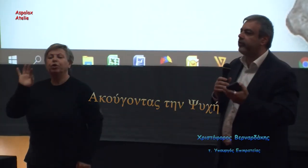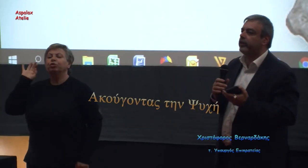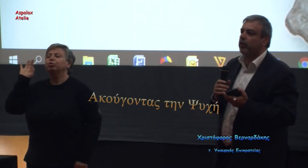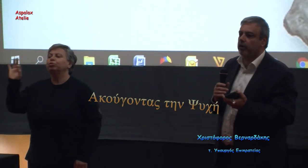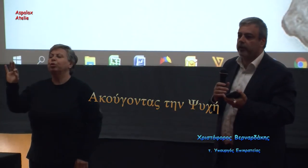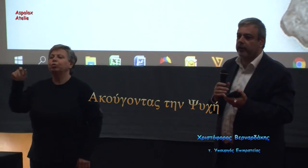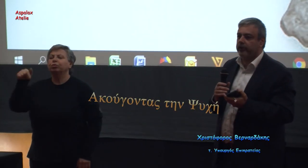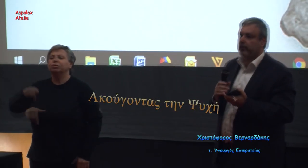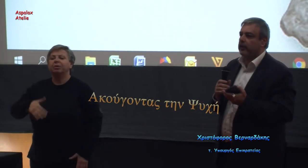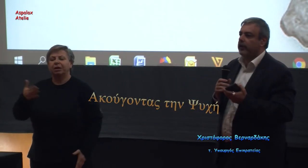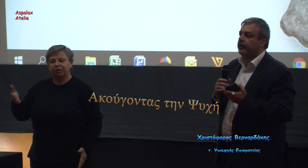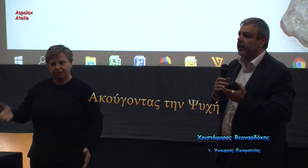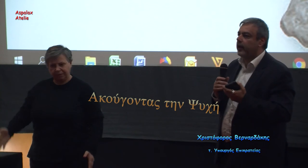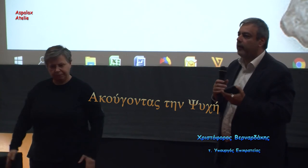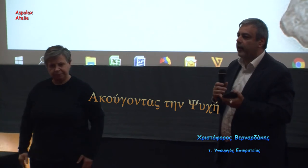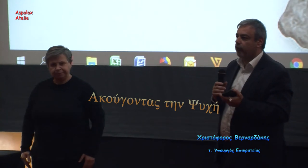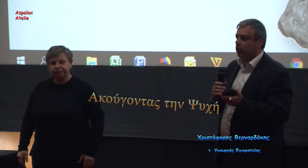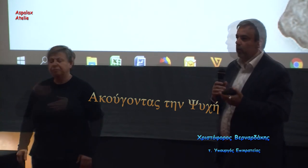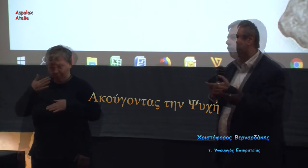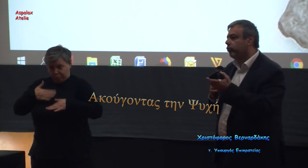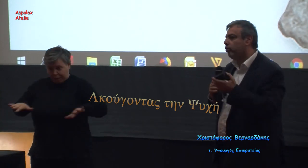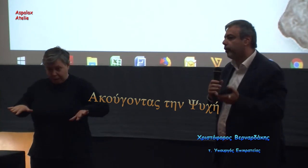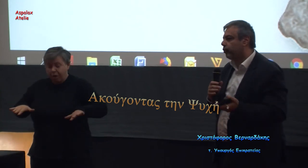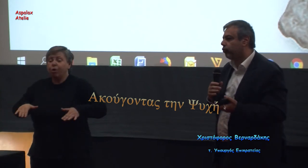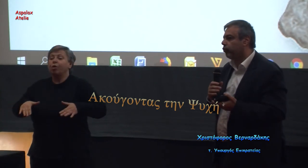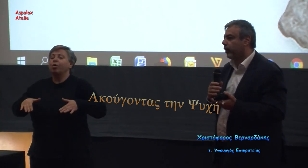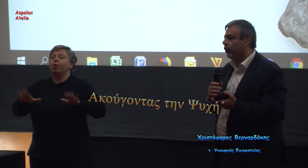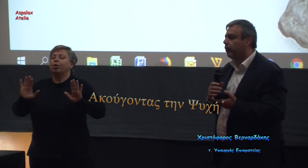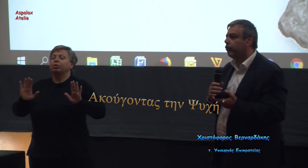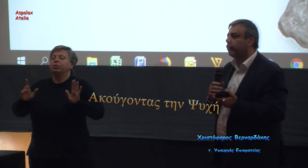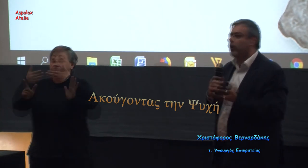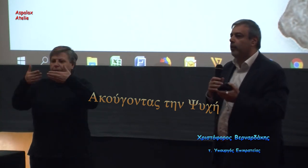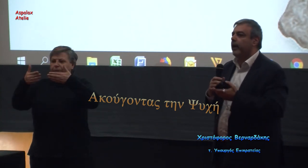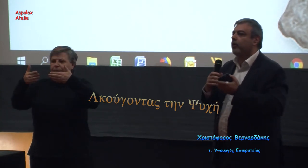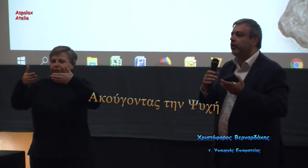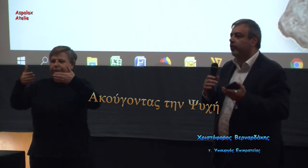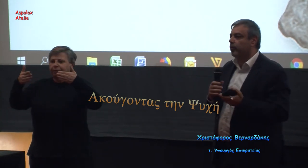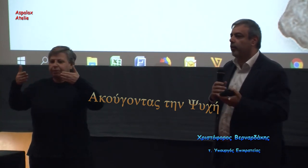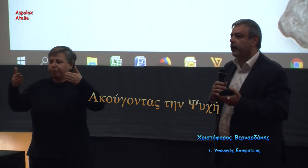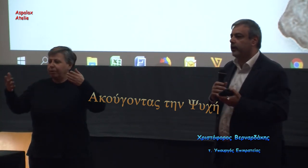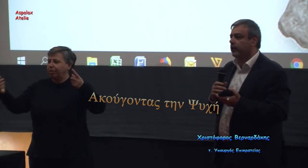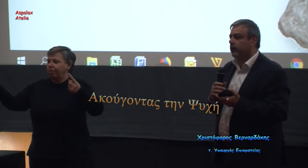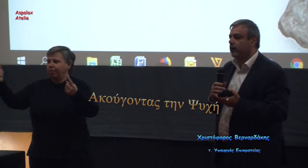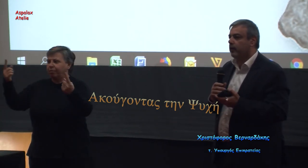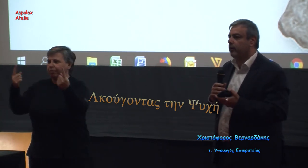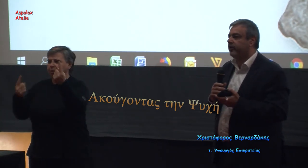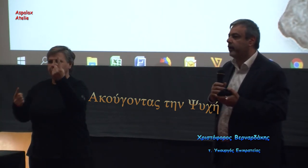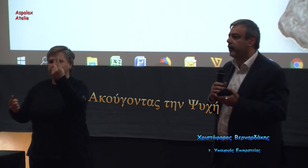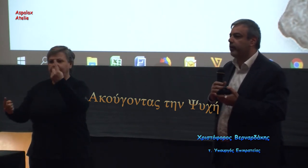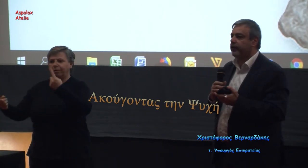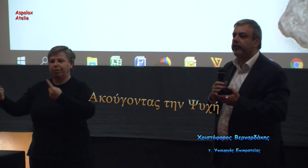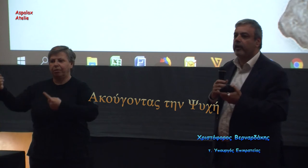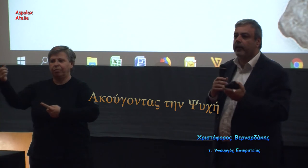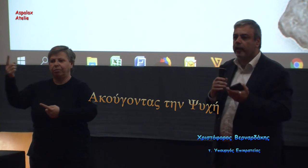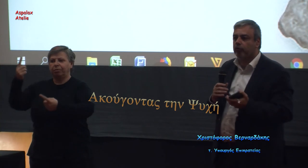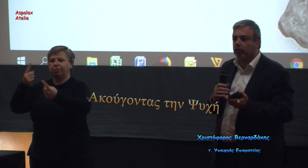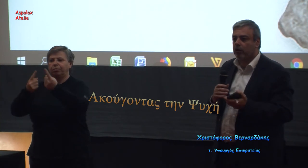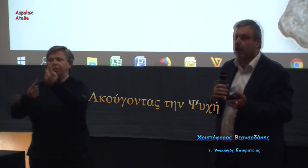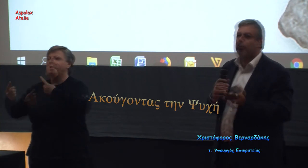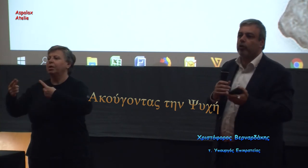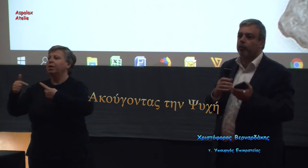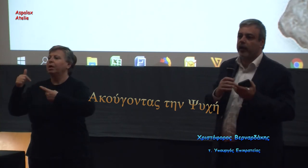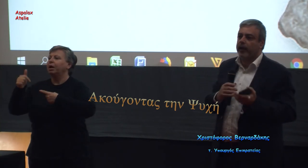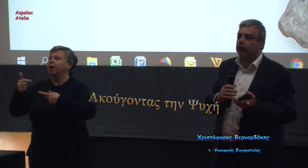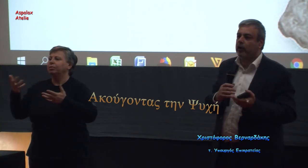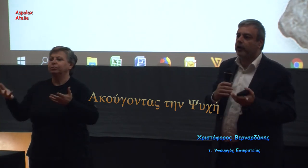Δώσουμε σε αυτές τις κοινότητες την ευκαιρία να μιλήσουν. Σε όλους αυτούς τους ανθρώπους εμπλέκονται σε αυτό που λέγεται ψυχικές παθήσεις να μιλήσουν.